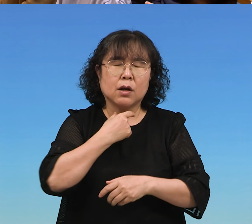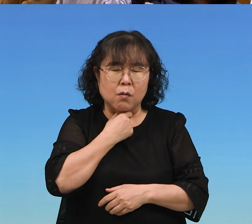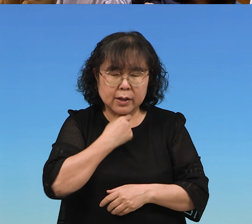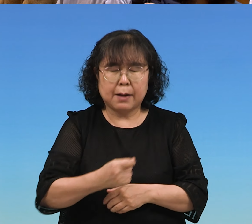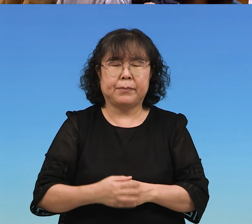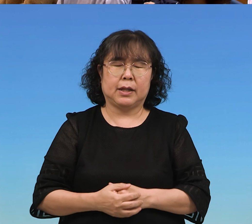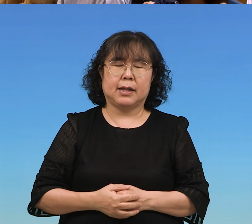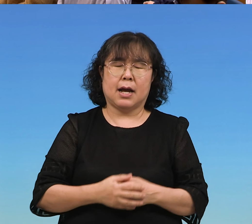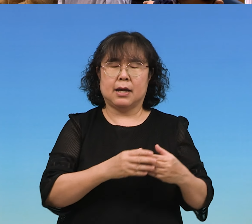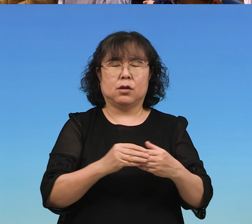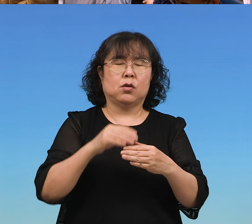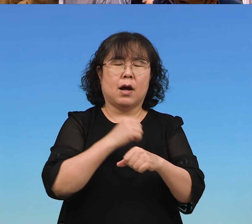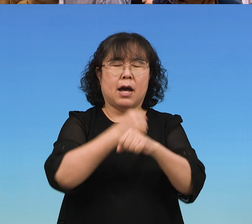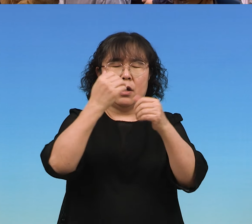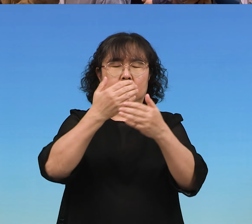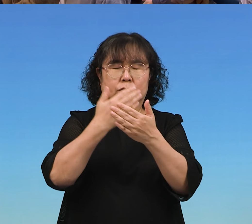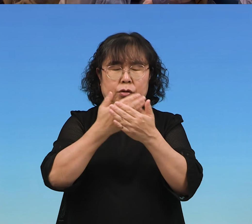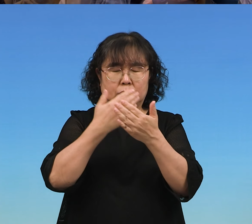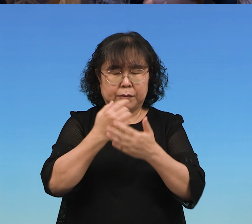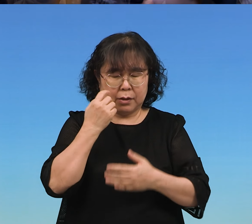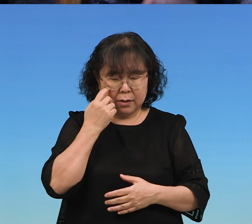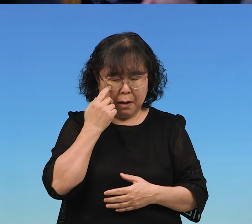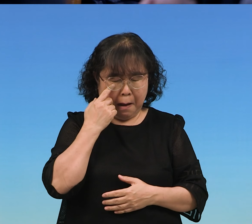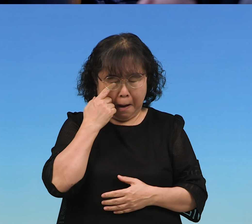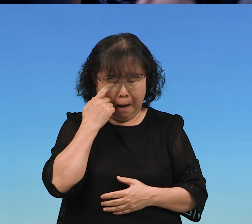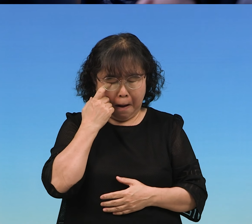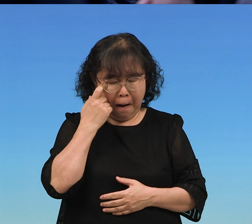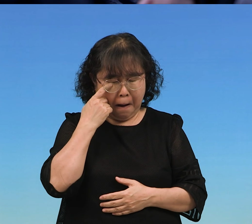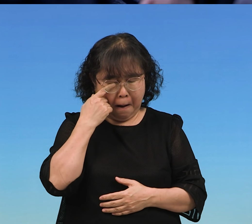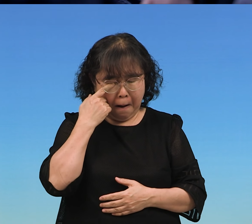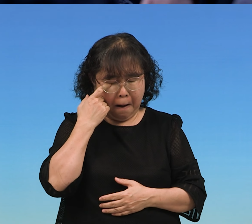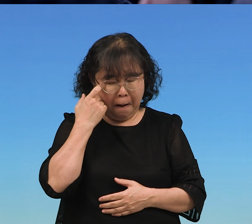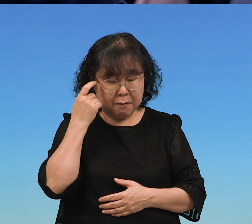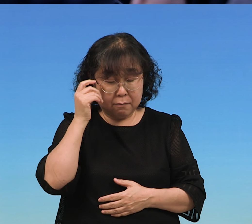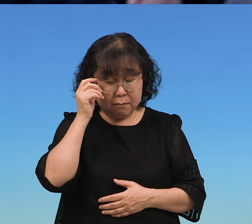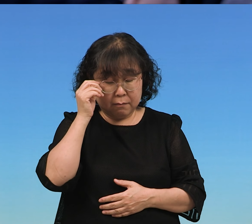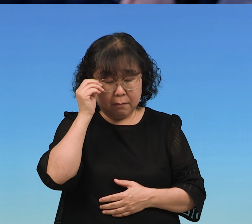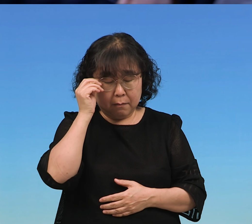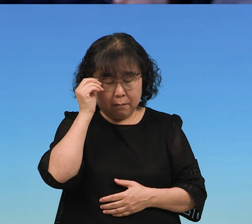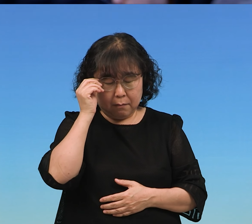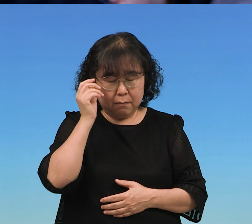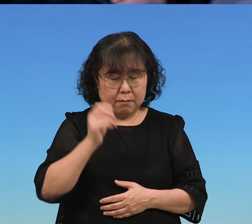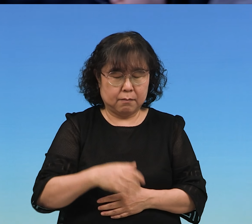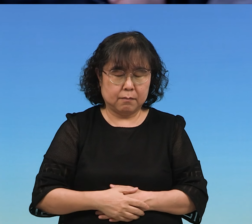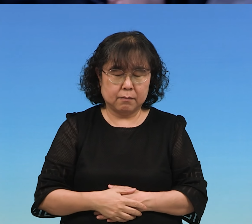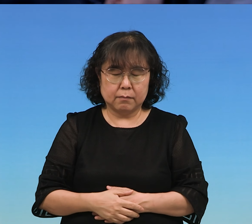나아가기를 원하오니 우리를 인도하여 주시기 원합니다. 살아계신